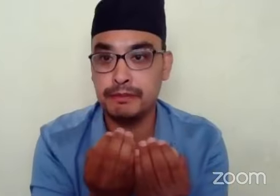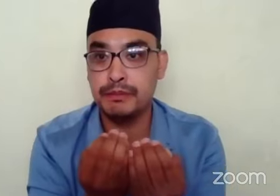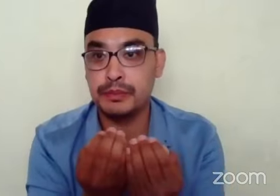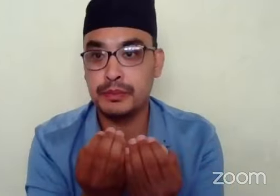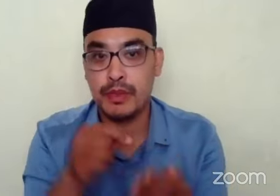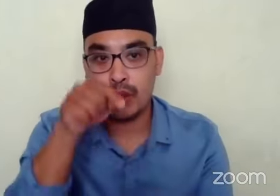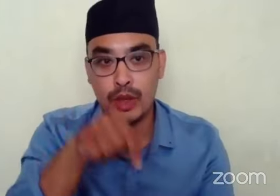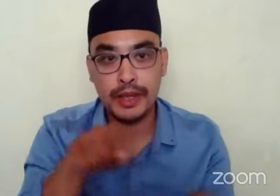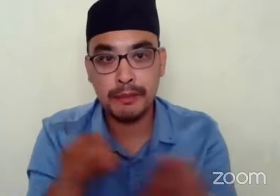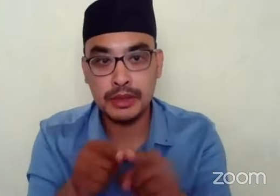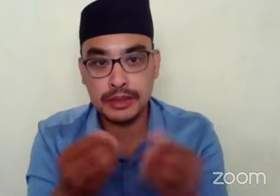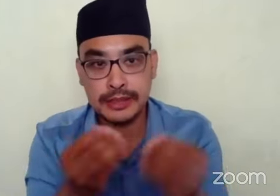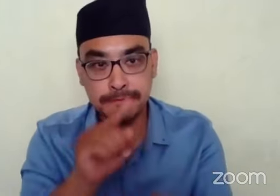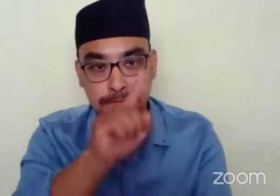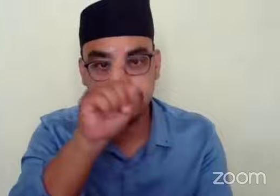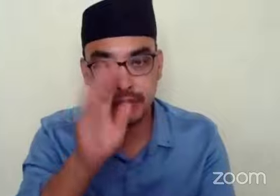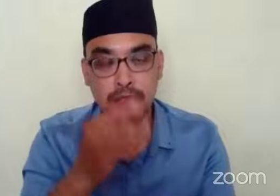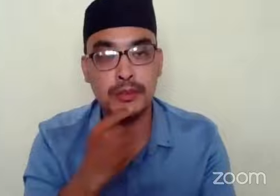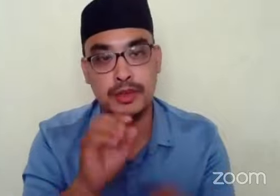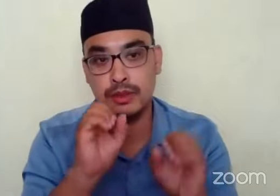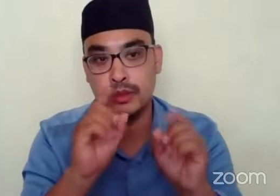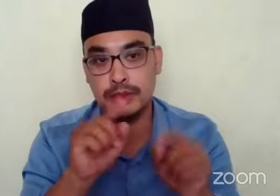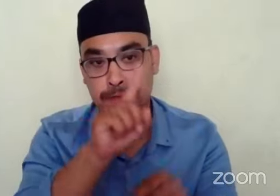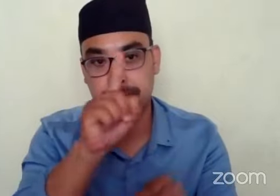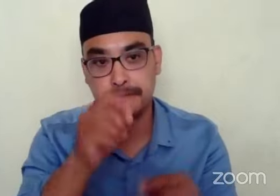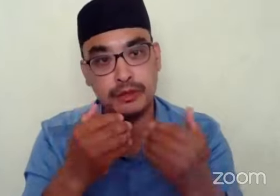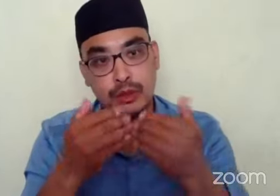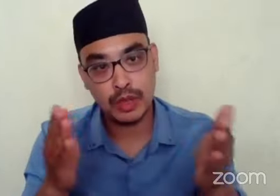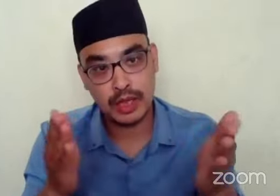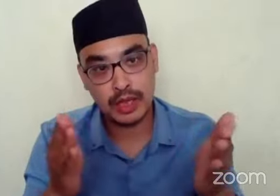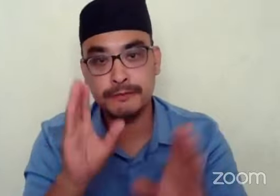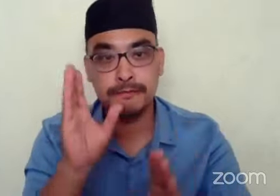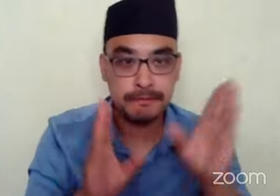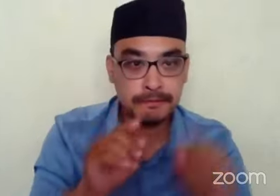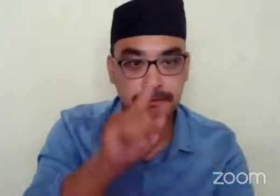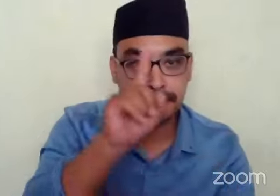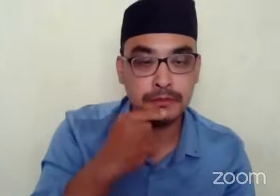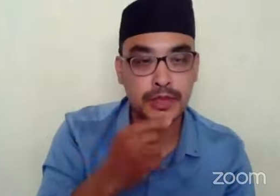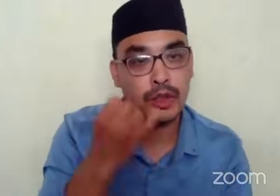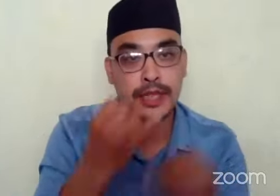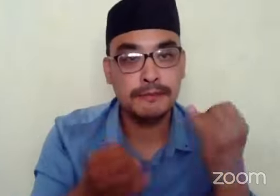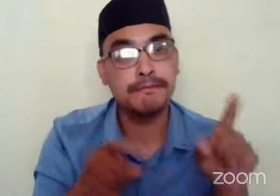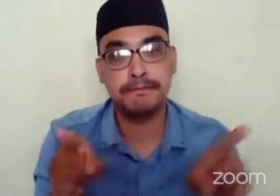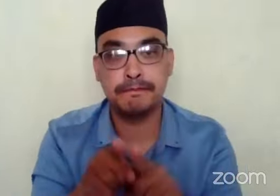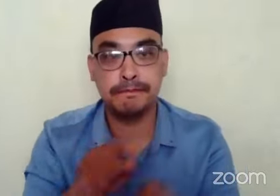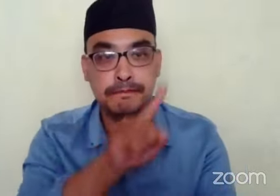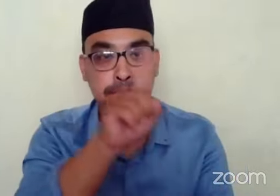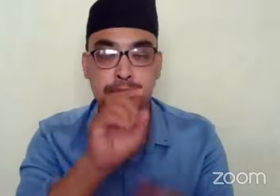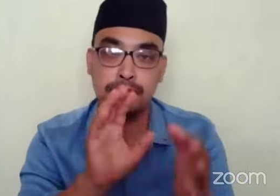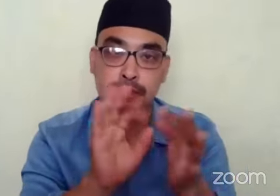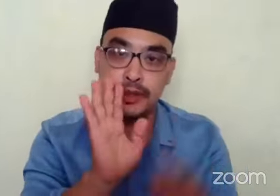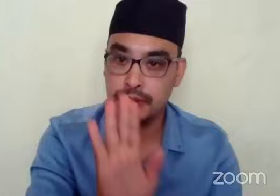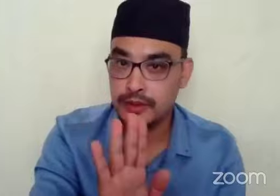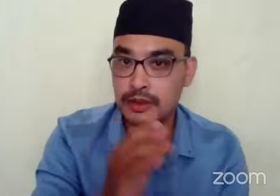अहिले पनि केही प्रश्नहरू लिन सक्छौँ तपाईँले केही छ भने, अथवा अहिले राख्दै गर्नु होला पछि अन्त्यमा पनि लिन सक्छौँ।